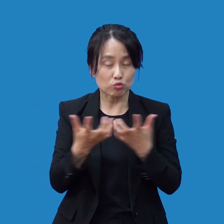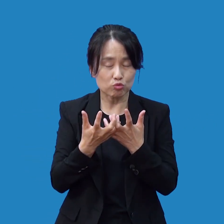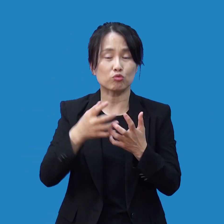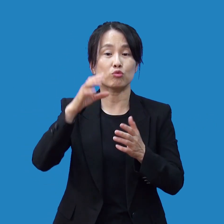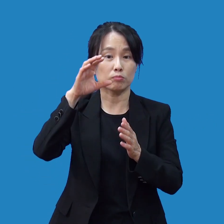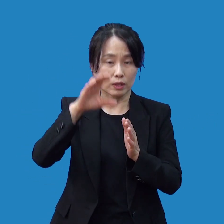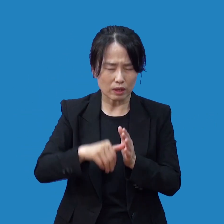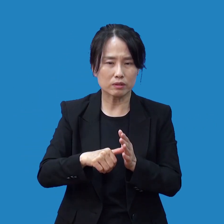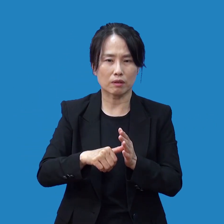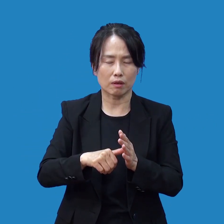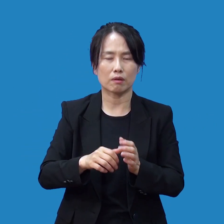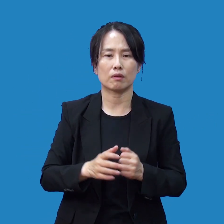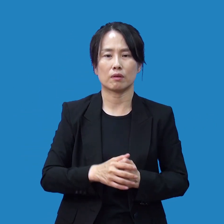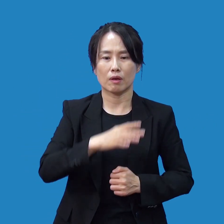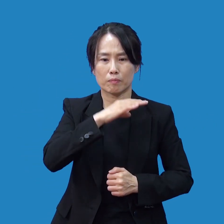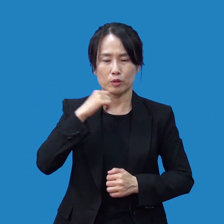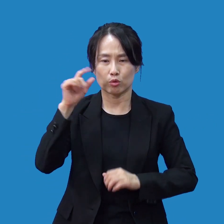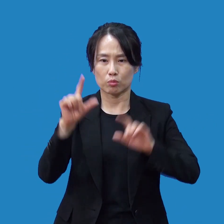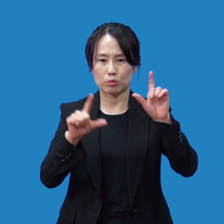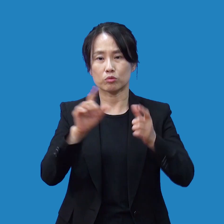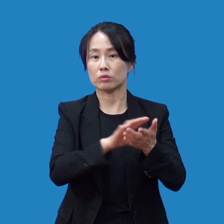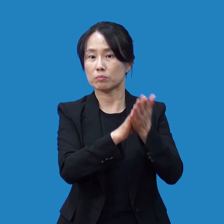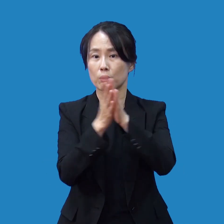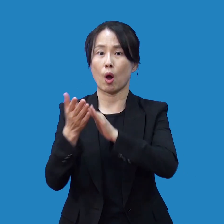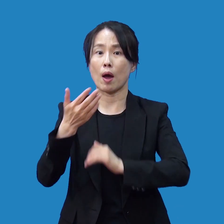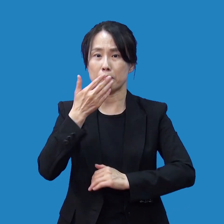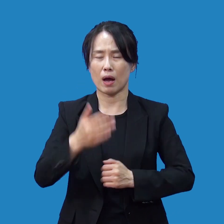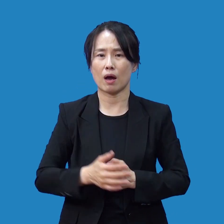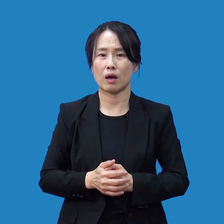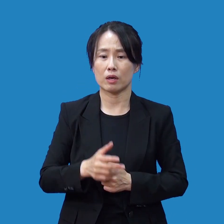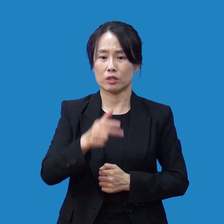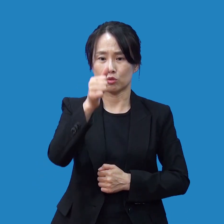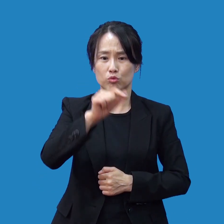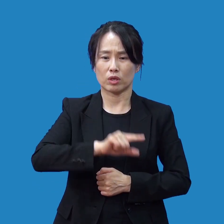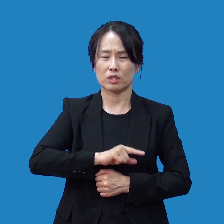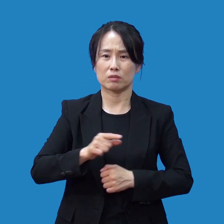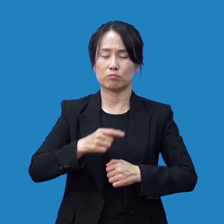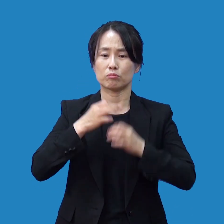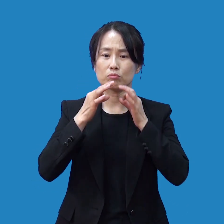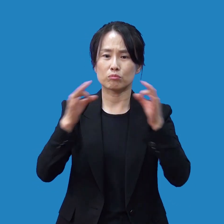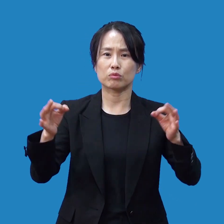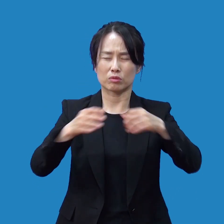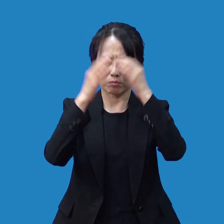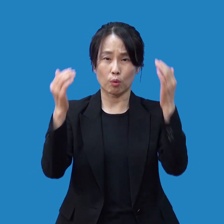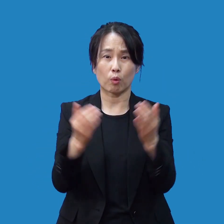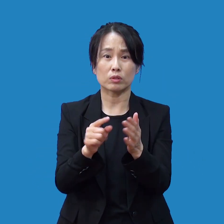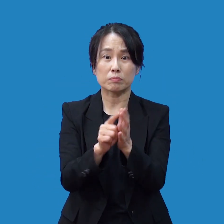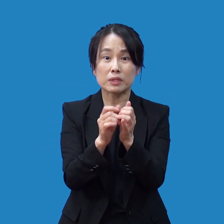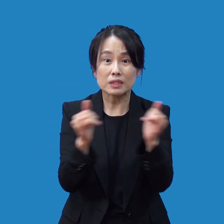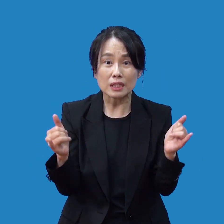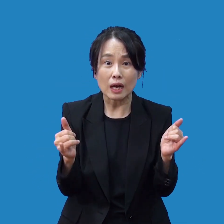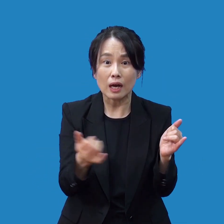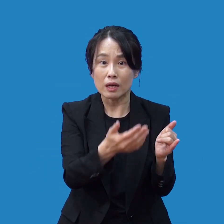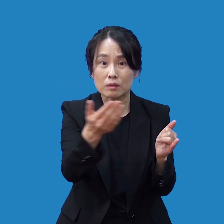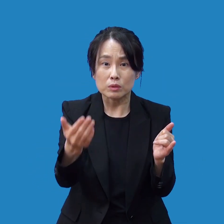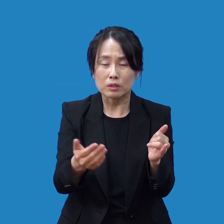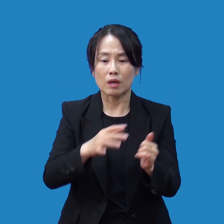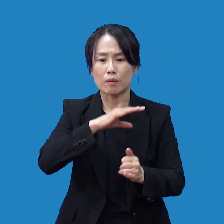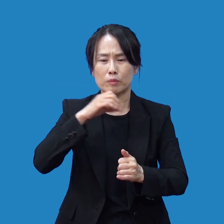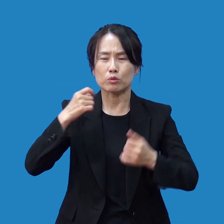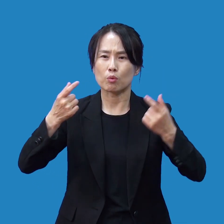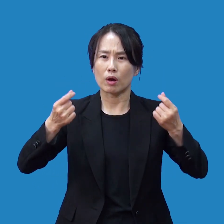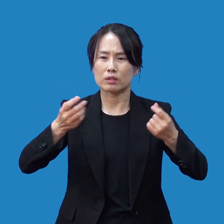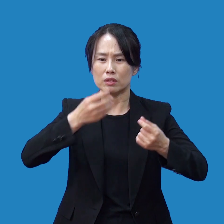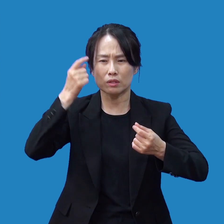베드로뿐 아니라 오늘날 주의 이름을 부르는 모든 성도들에게 이 베드로에게 주신 성령 충만의